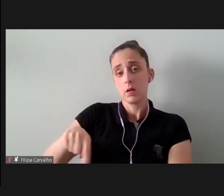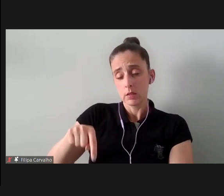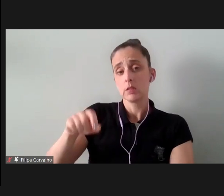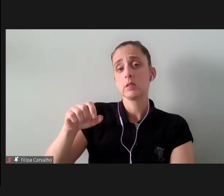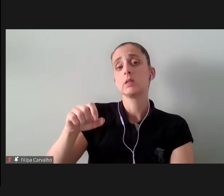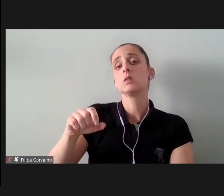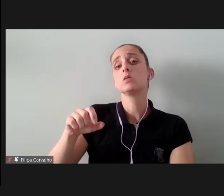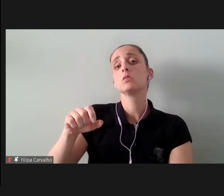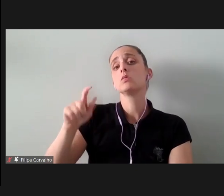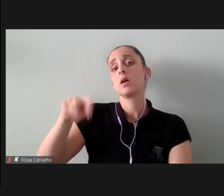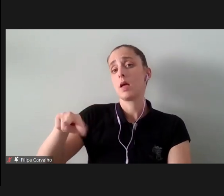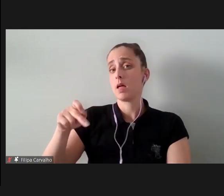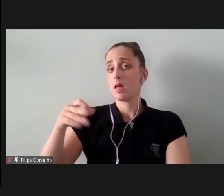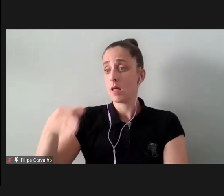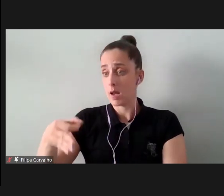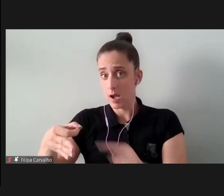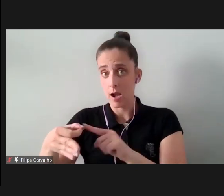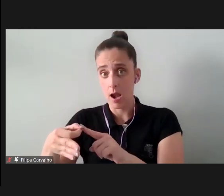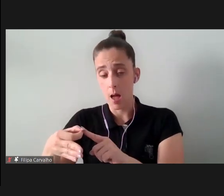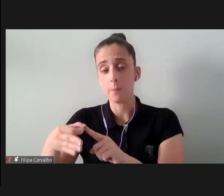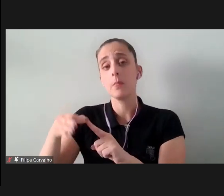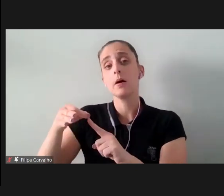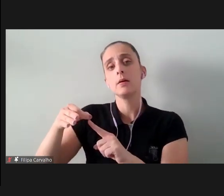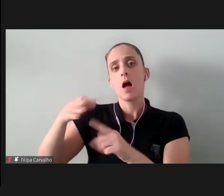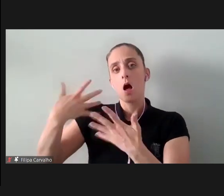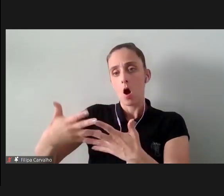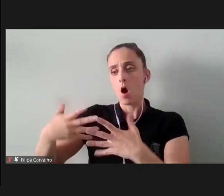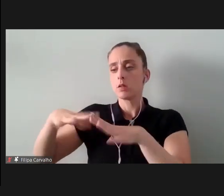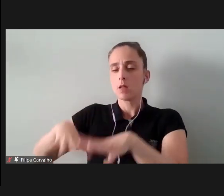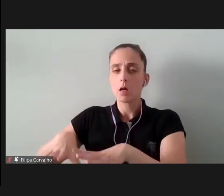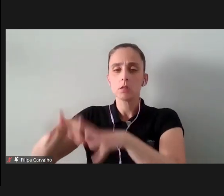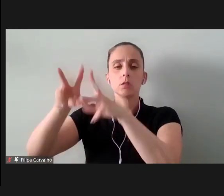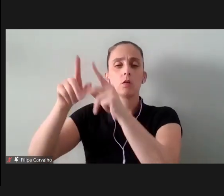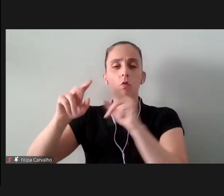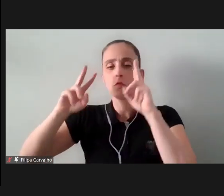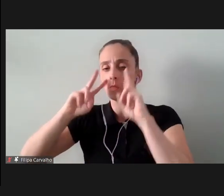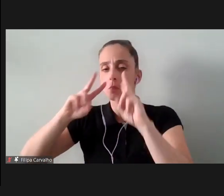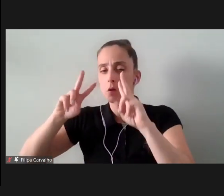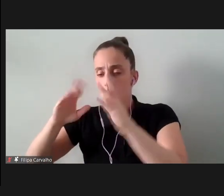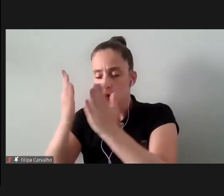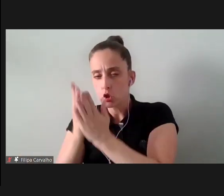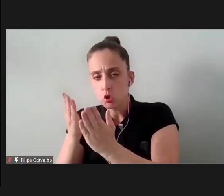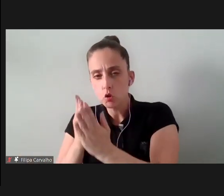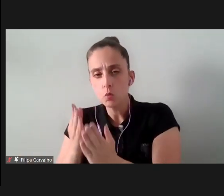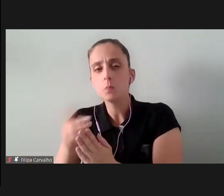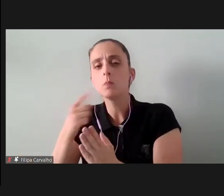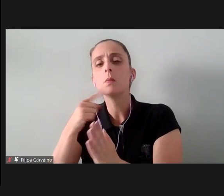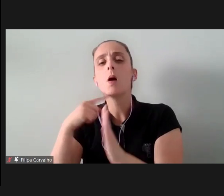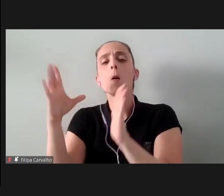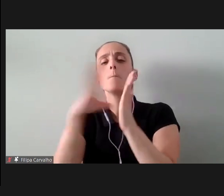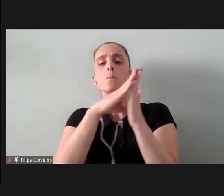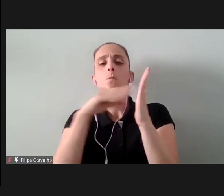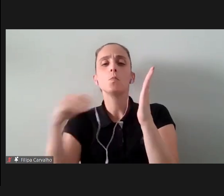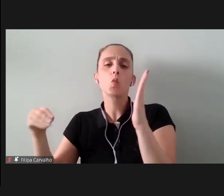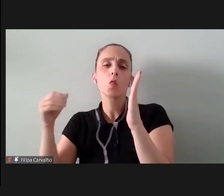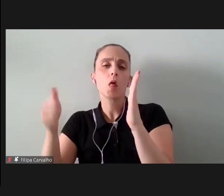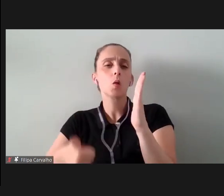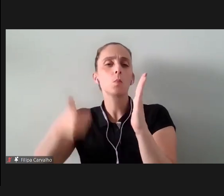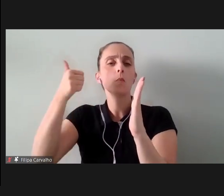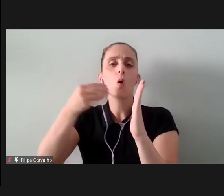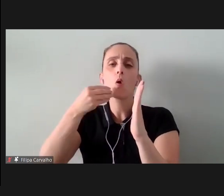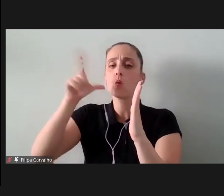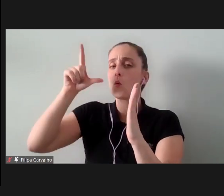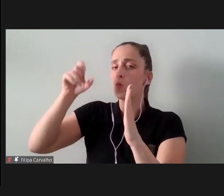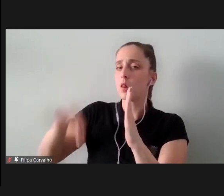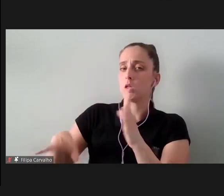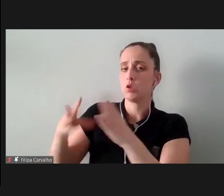Estudo e Pesquisa para o Desenvolvimento, está a desenvolver um estudo para que se encontre um modelo de melhor e maior gestão dos